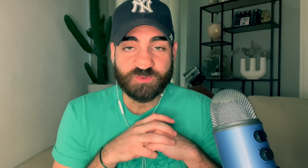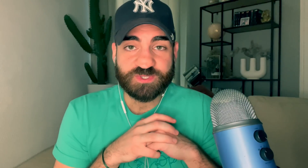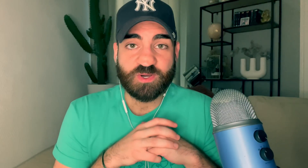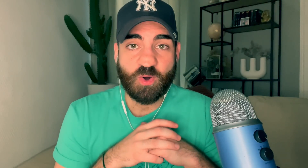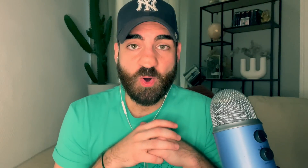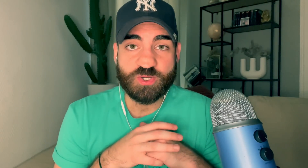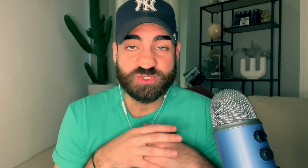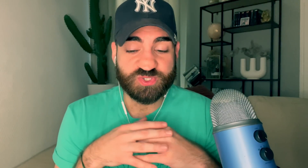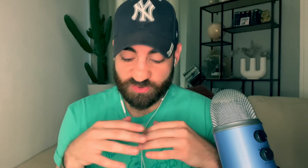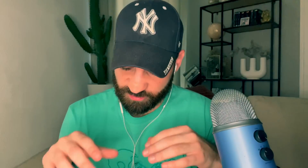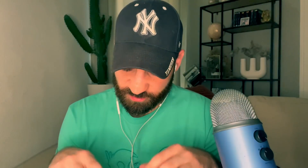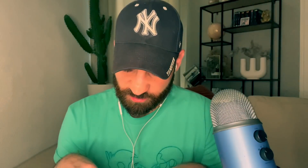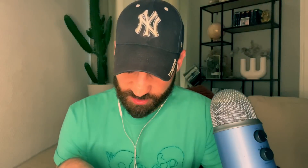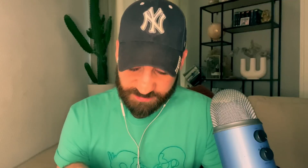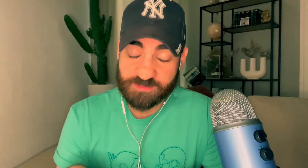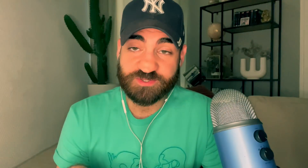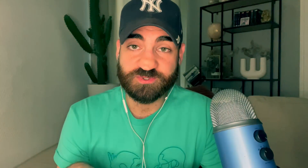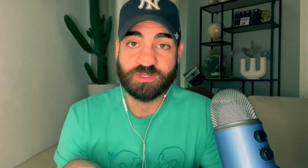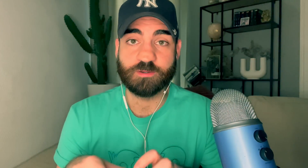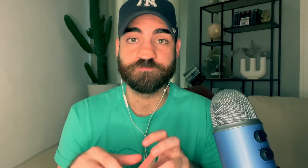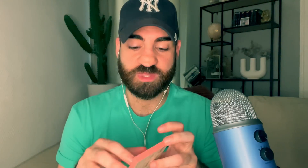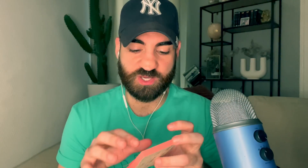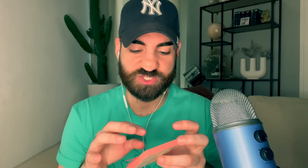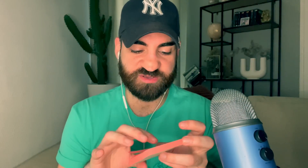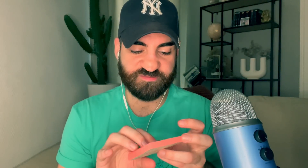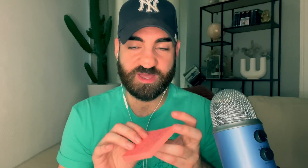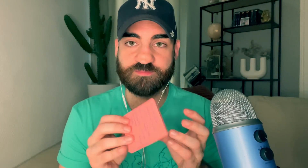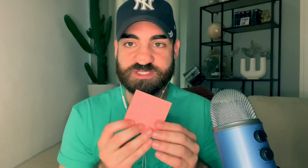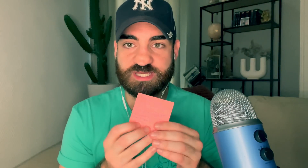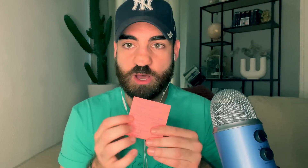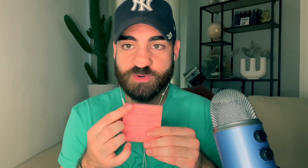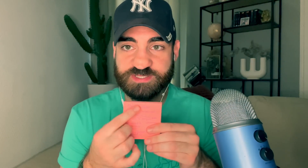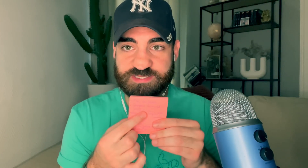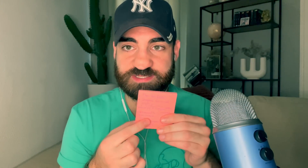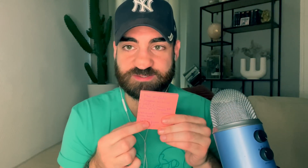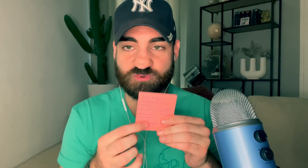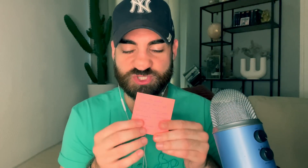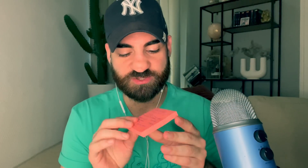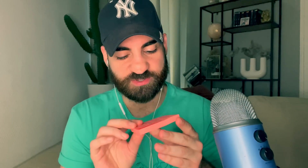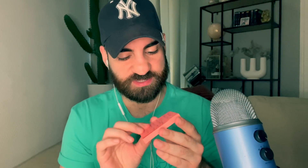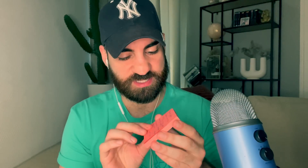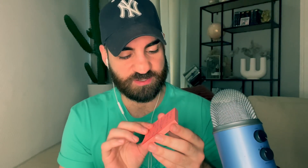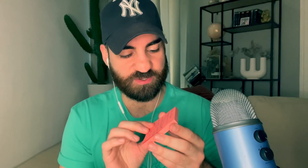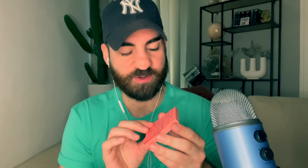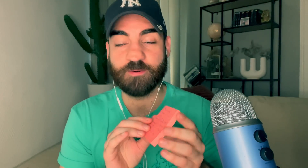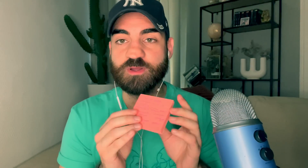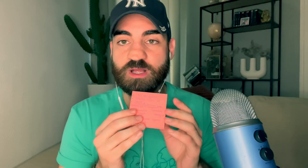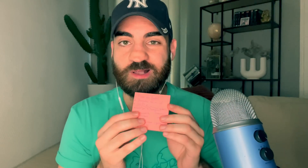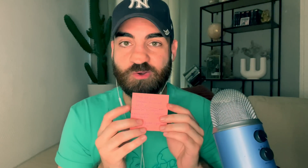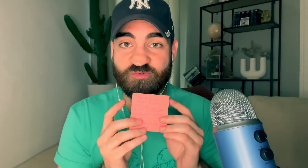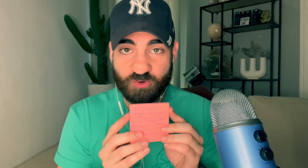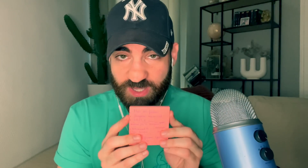Donc, comme d'habitude, j'ai fait un petit post-it où j'ai noté le